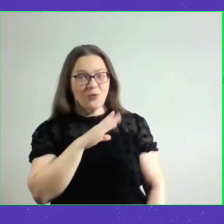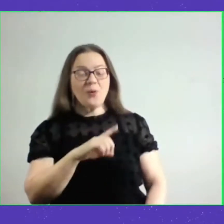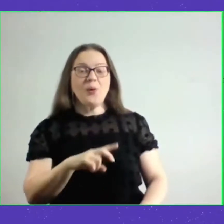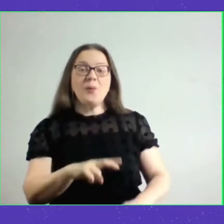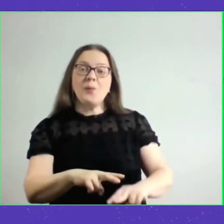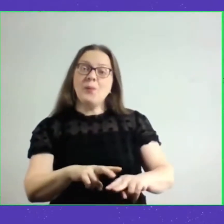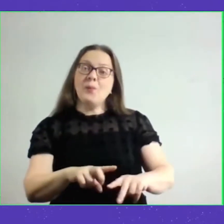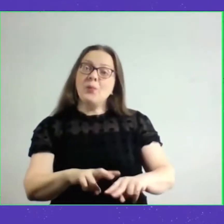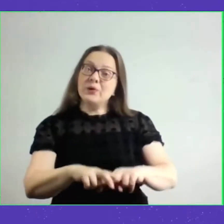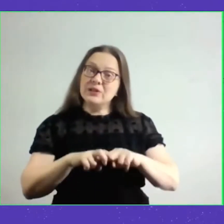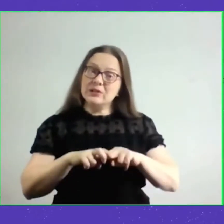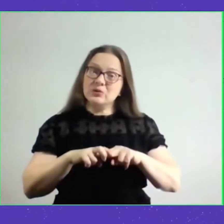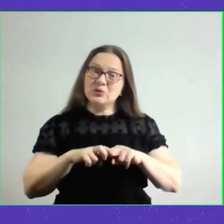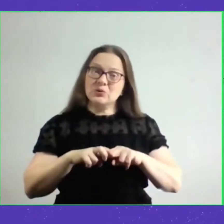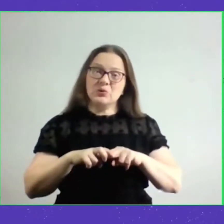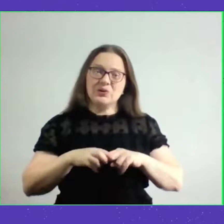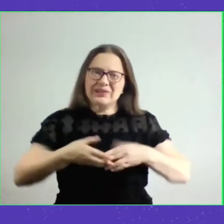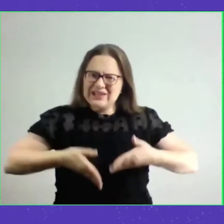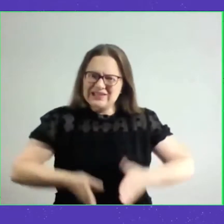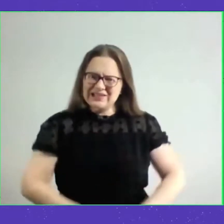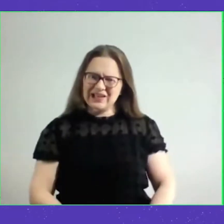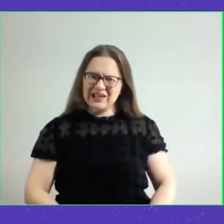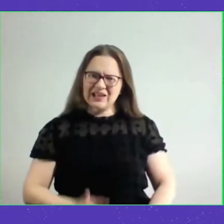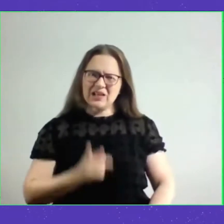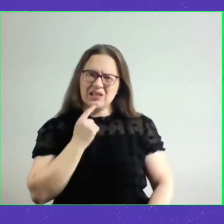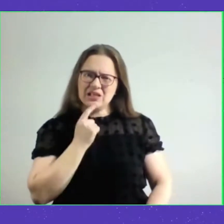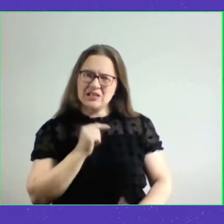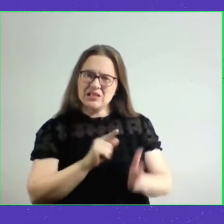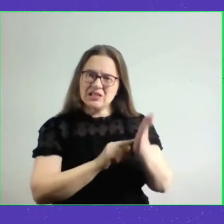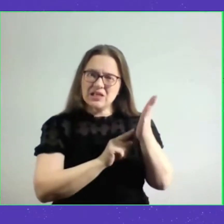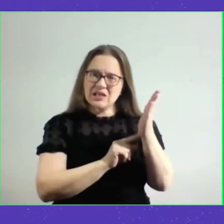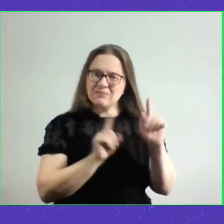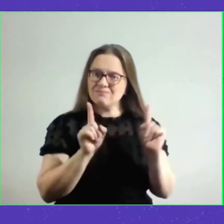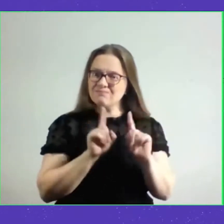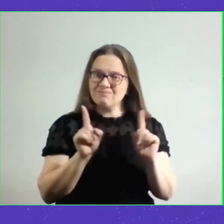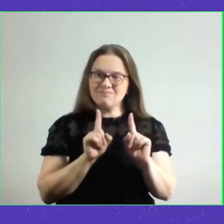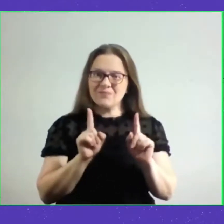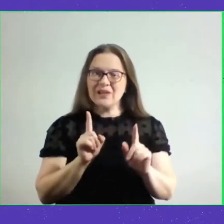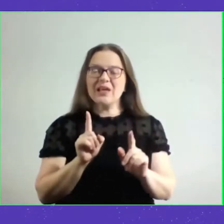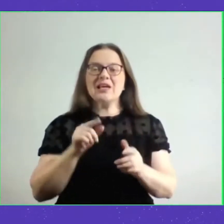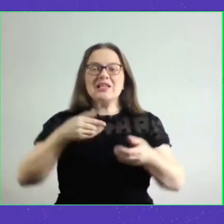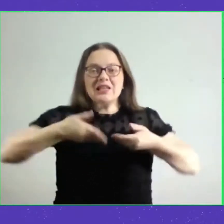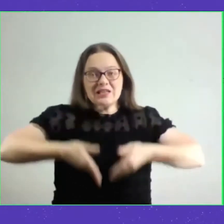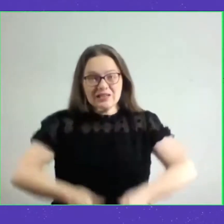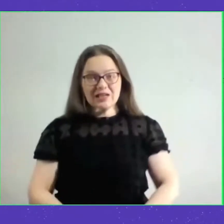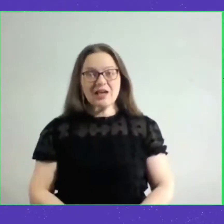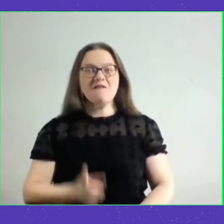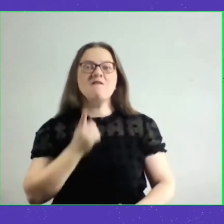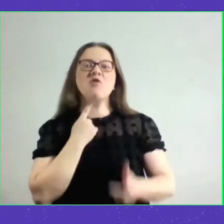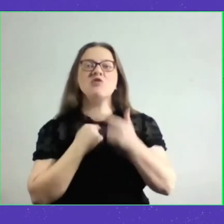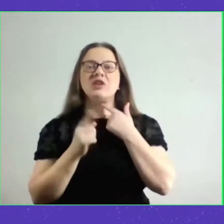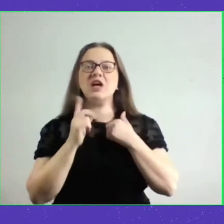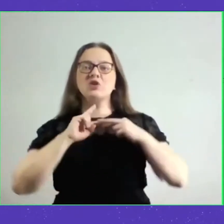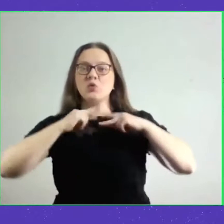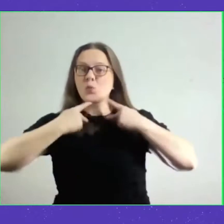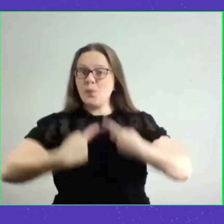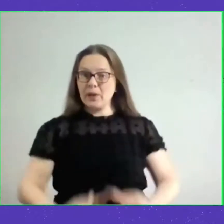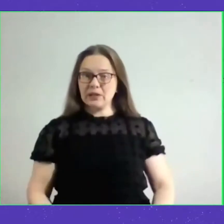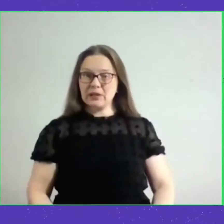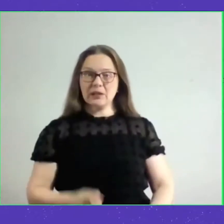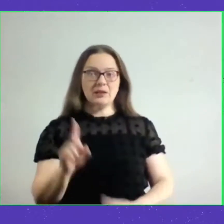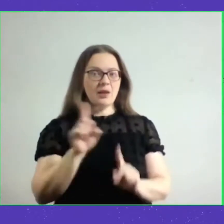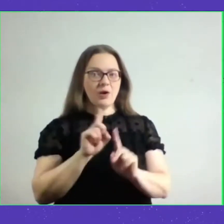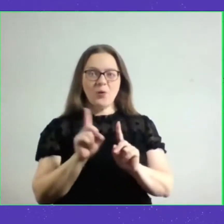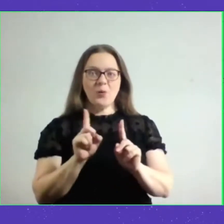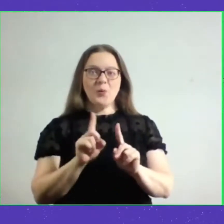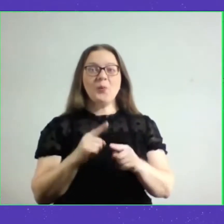sangue, nem da vontade da carne, nem da vontade do homem, mas de Deus. E também no